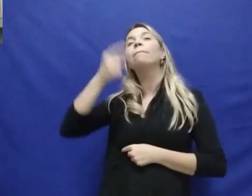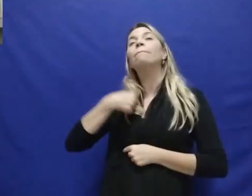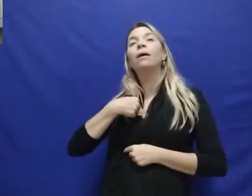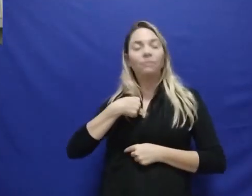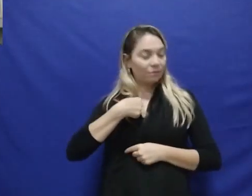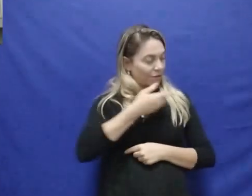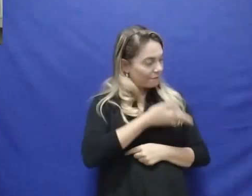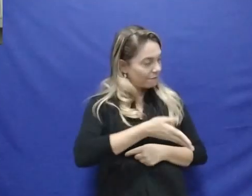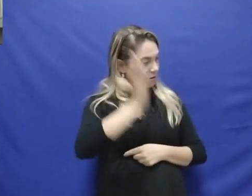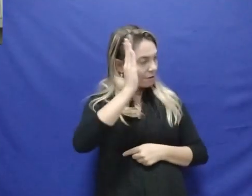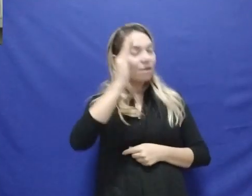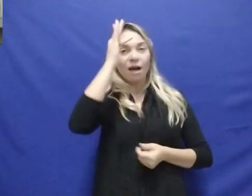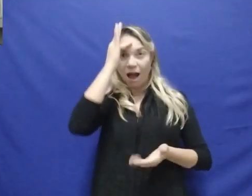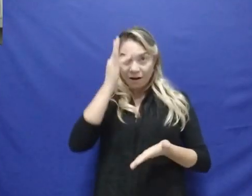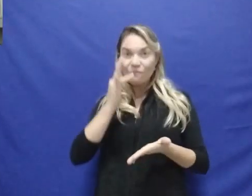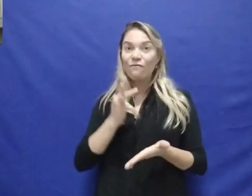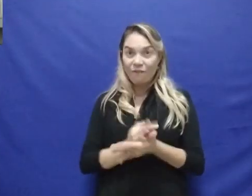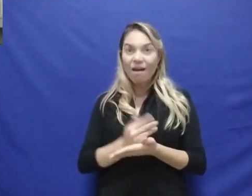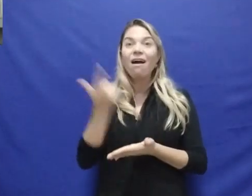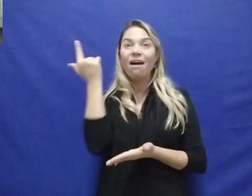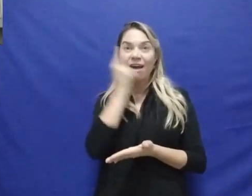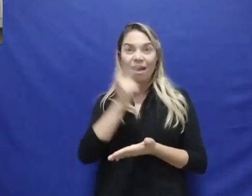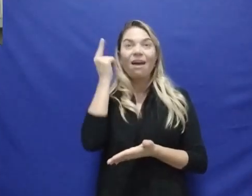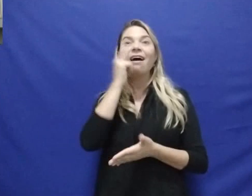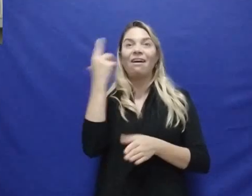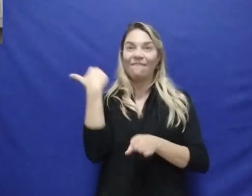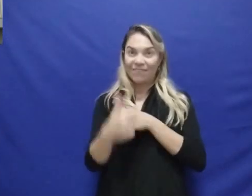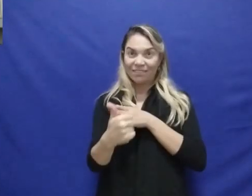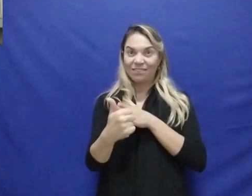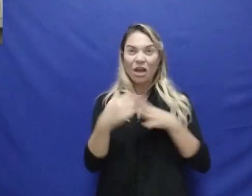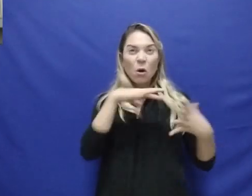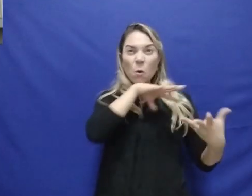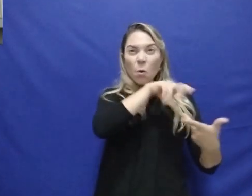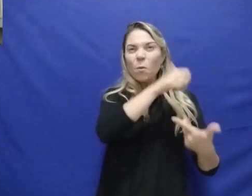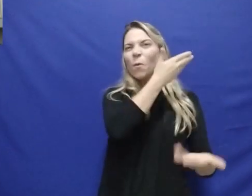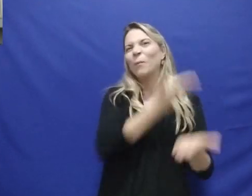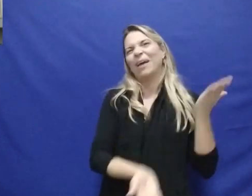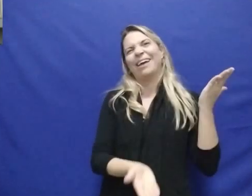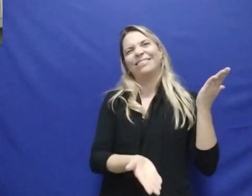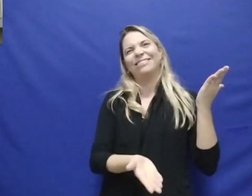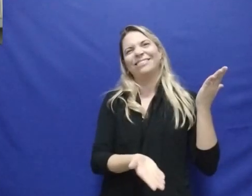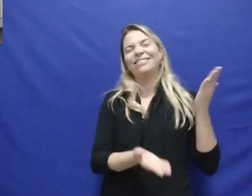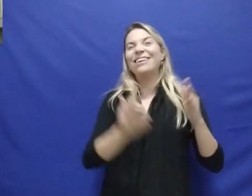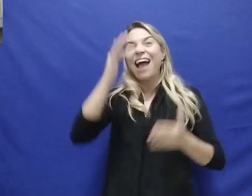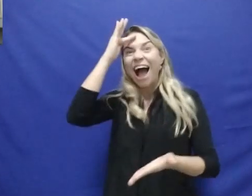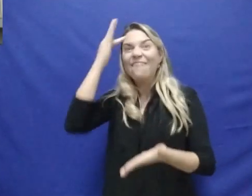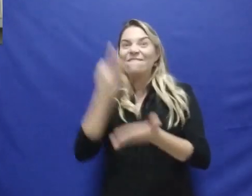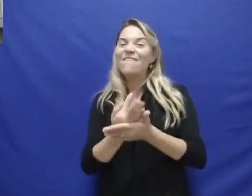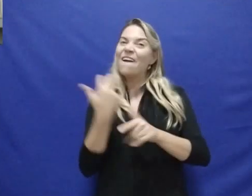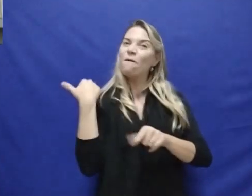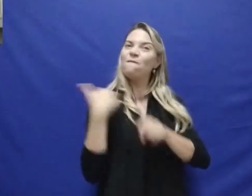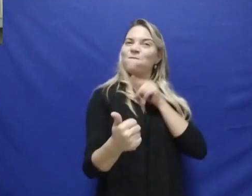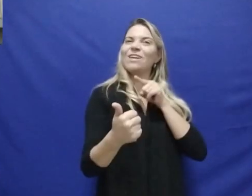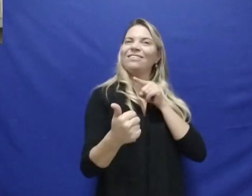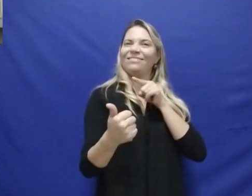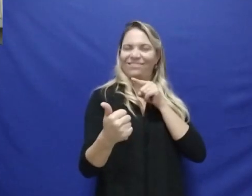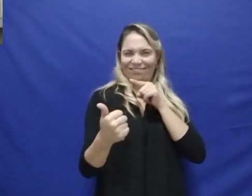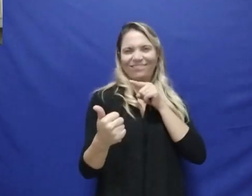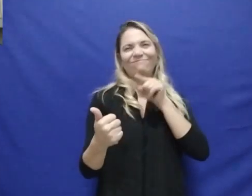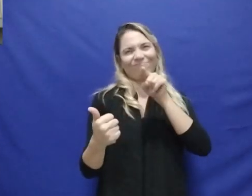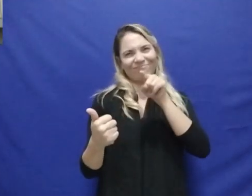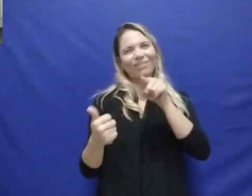a sua validade. As páginas da Bíblia que não ficaram embotadas com o tempo. A palavra que é viva e